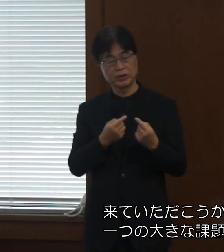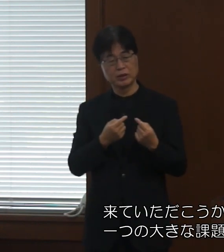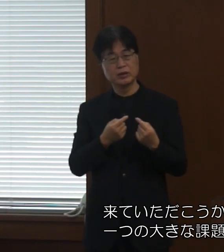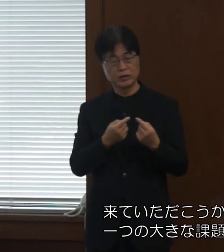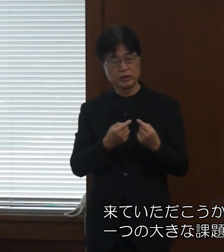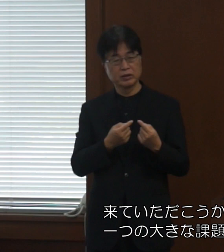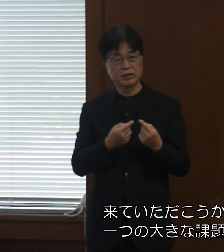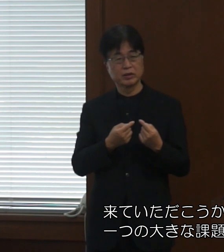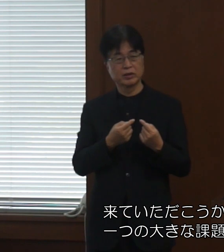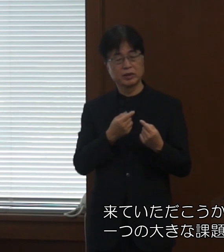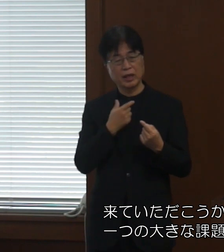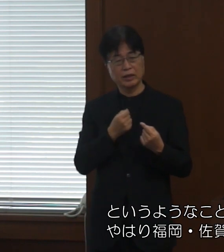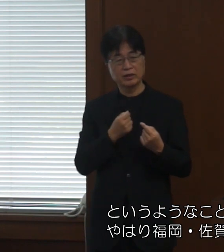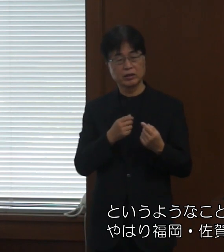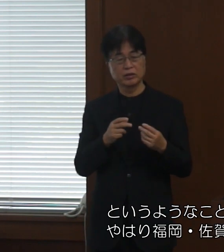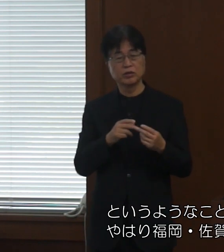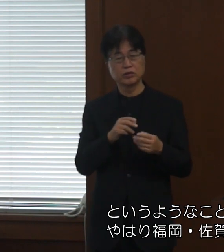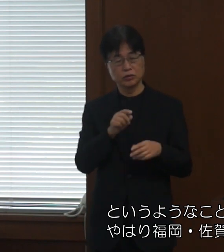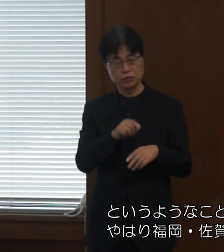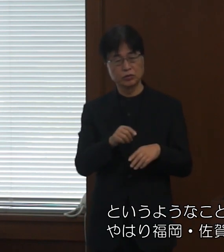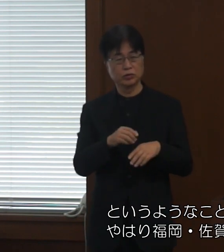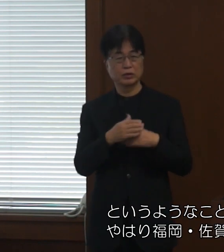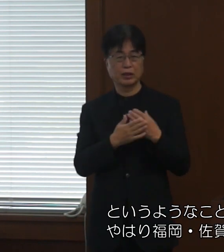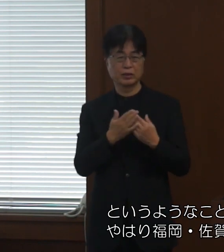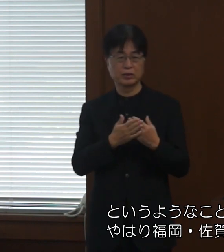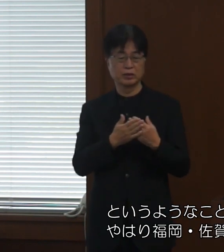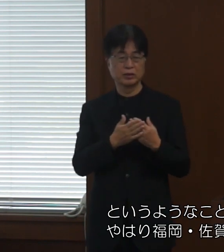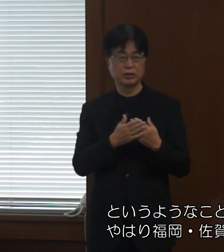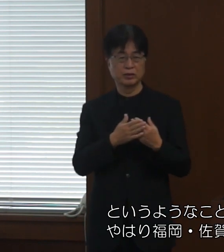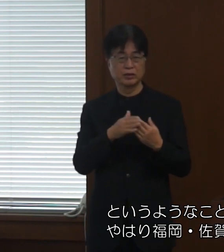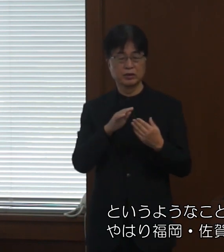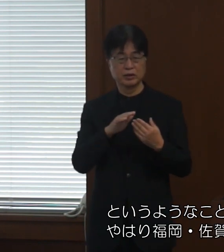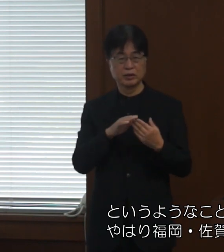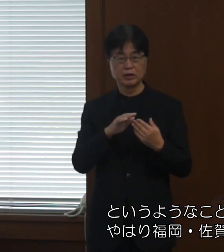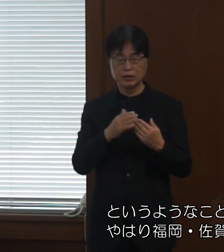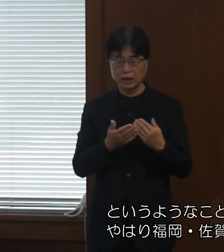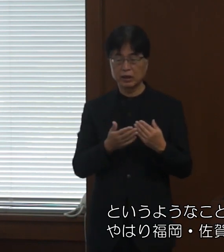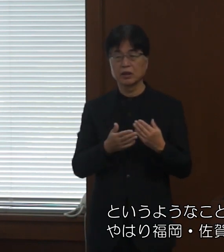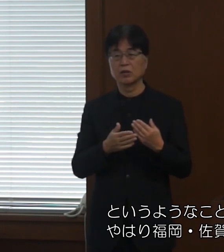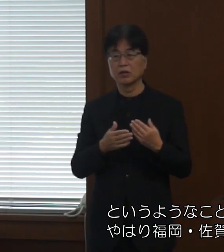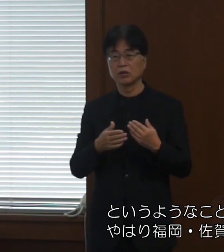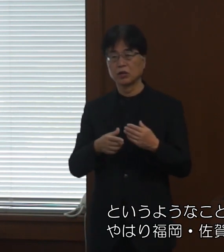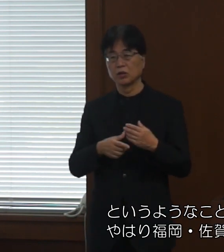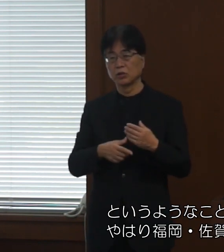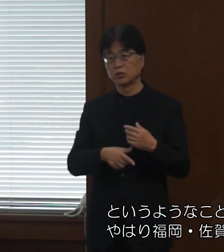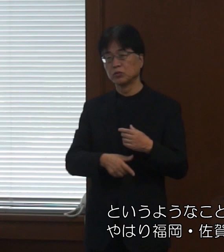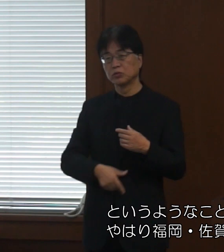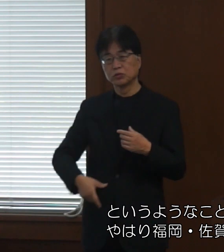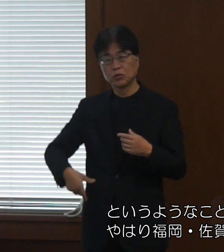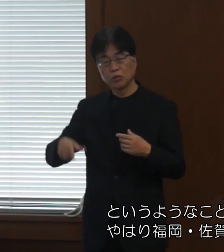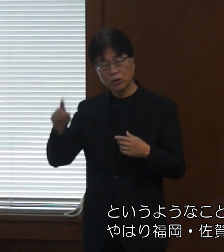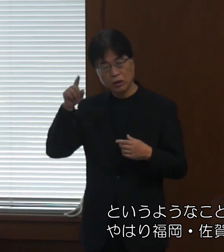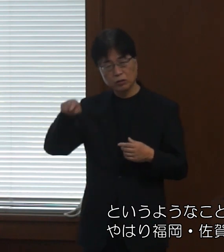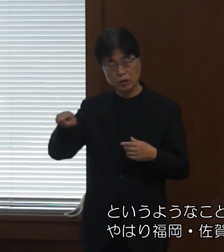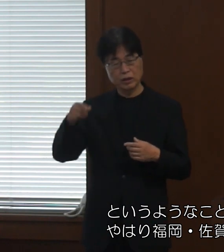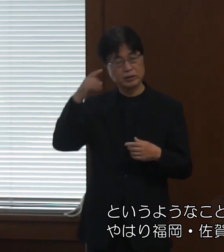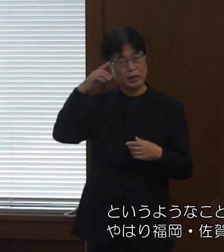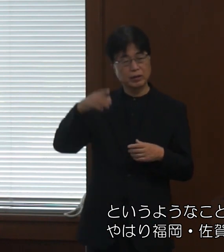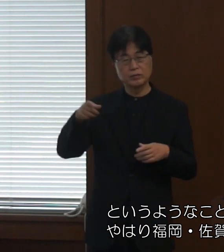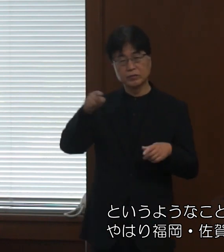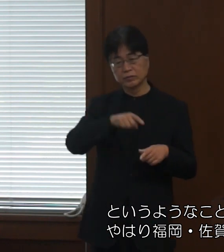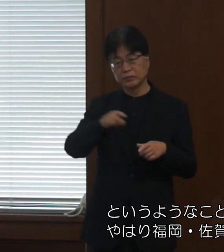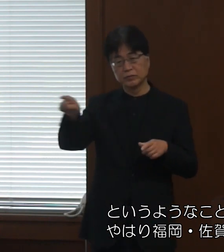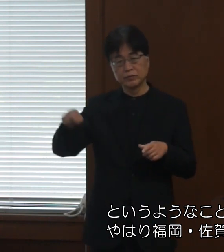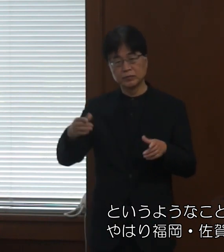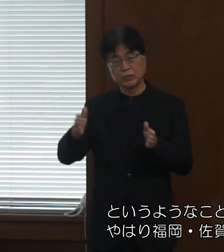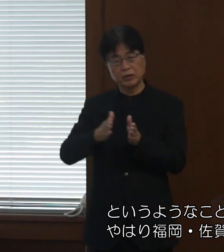大きな課題になるぐらいでありましてというようなことを考えるとやはりあの福岡佐賀という両面でこうやって